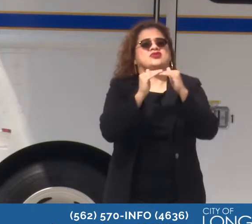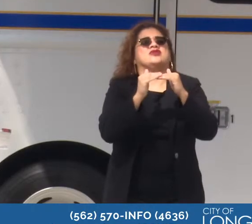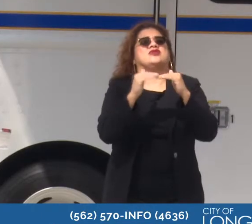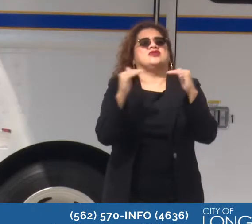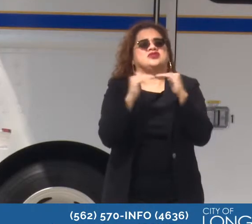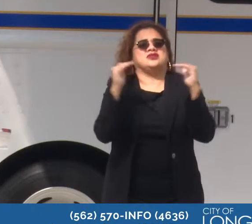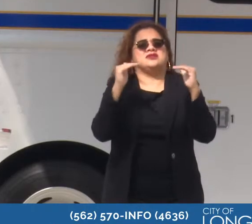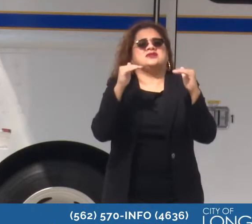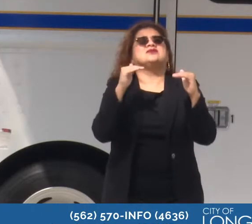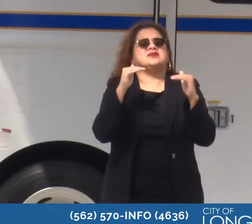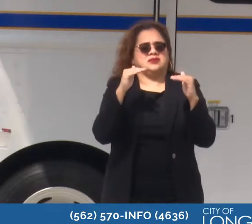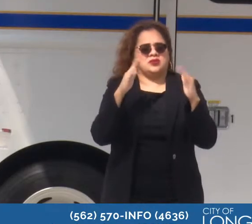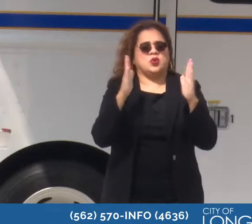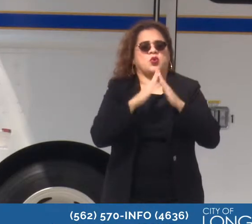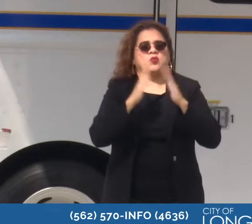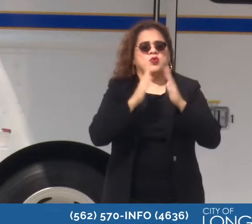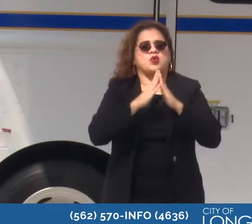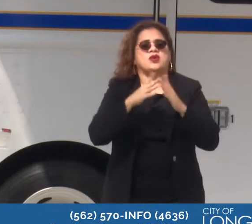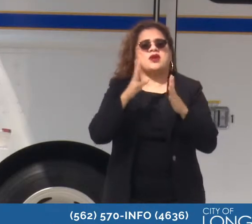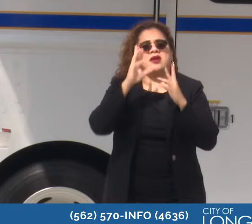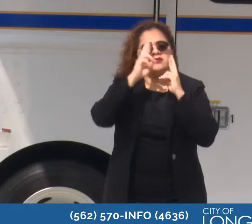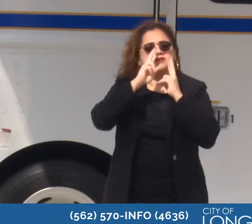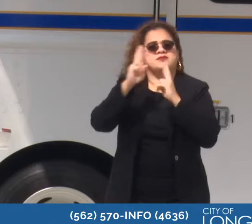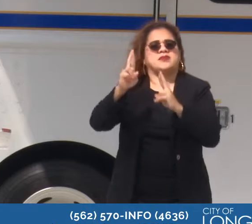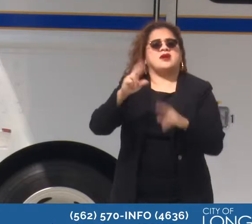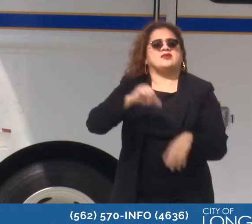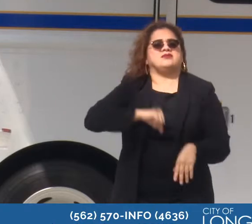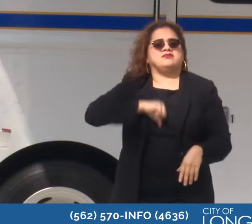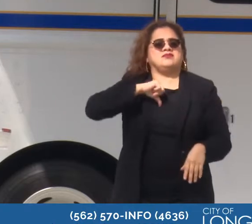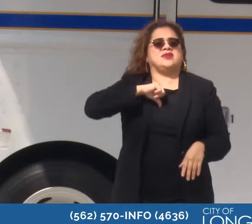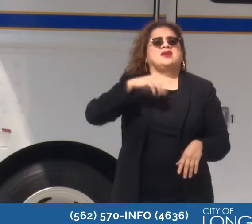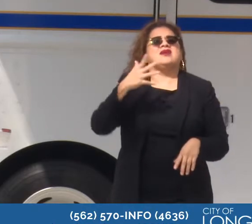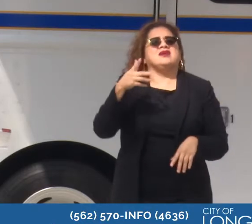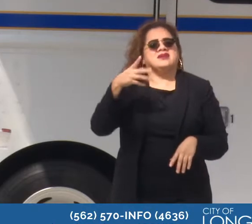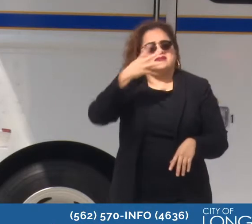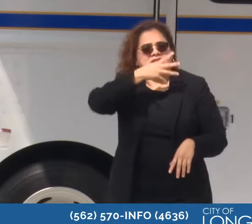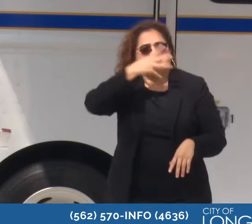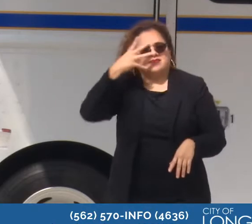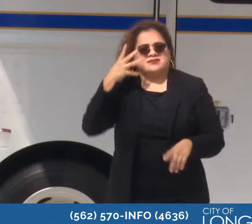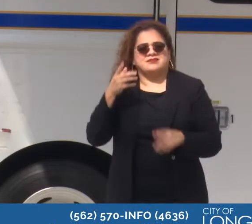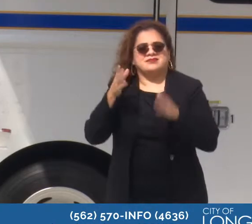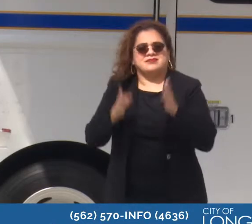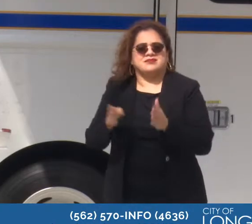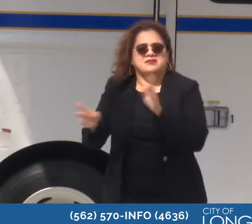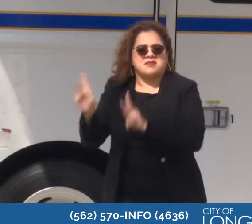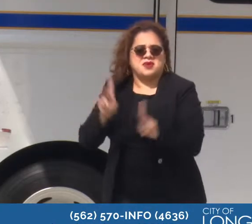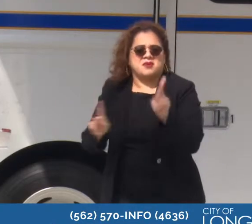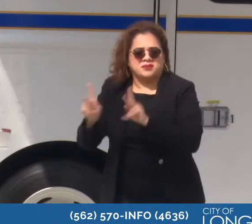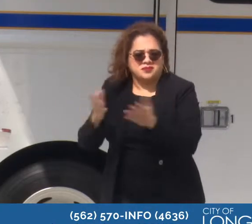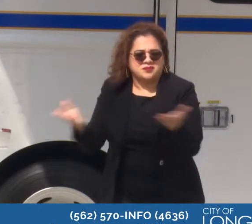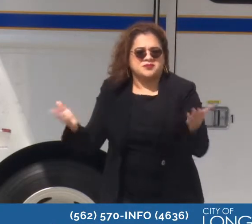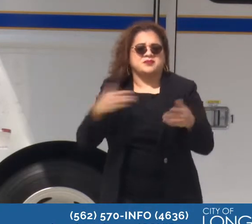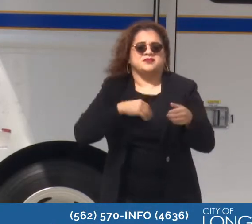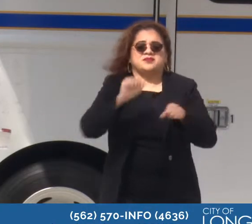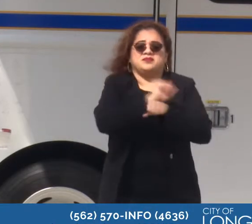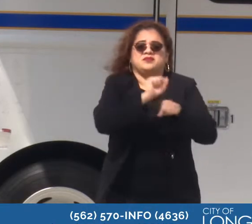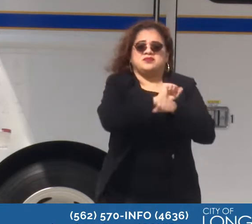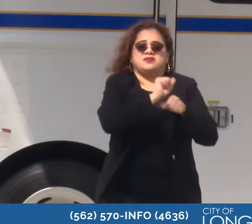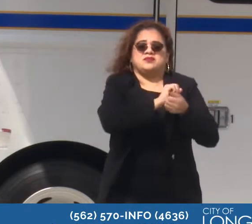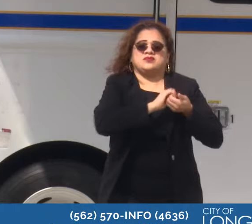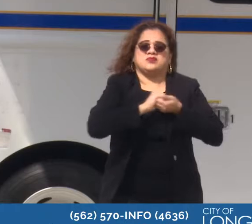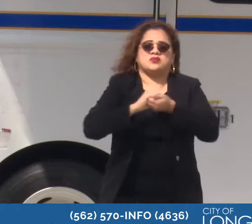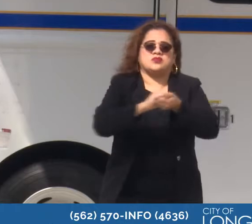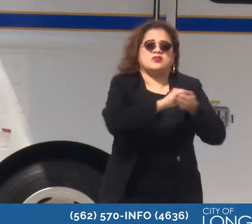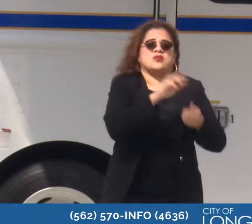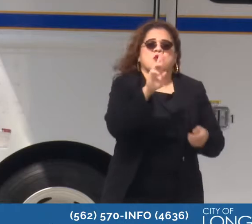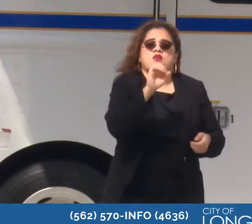la comunidad inmigrante. Yo estoy muy contenta del trabajo que estamos haciendo en colaboración con nuestro alcalde Robert